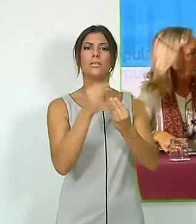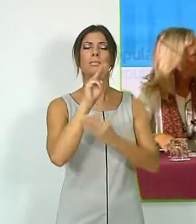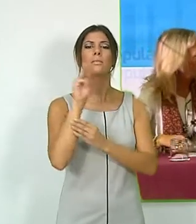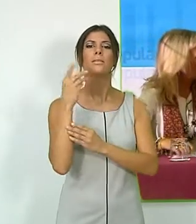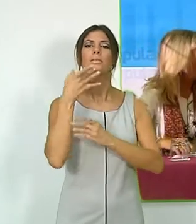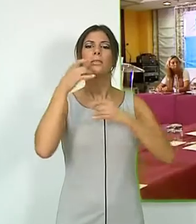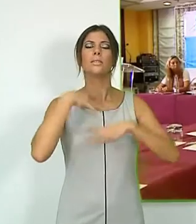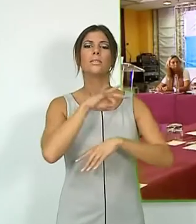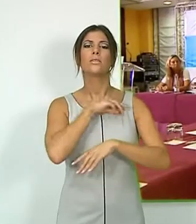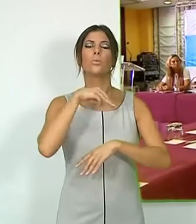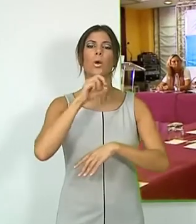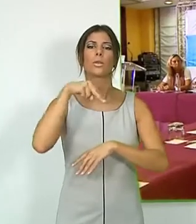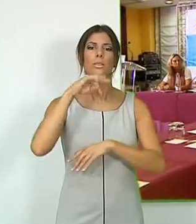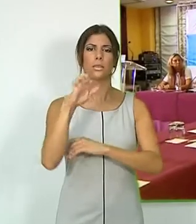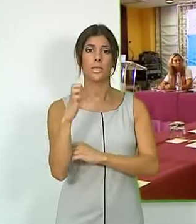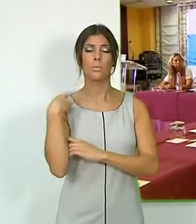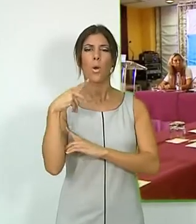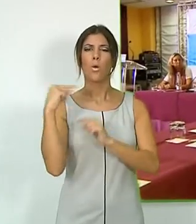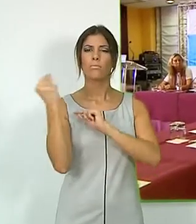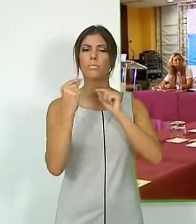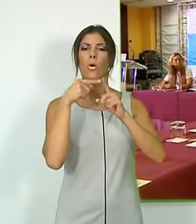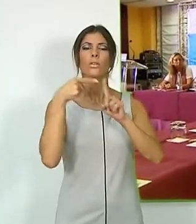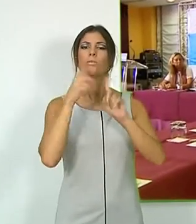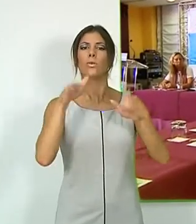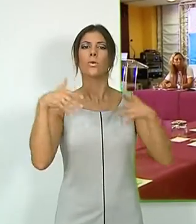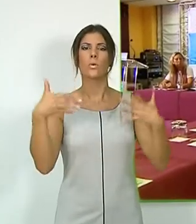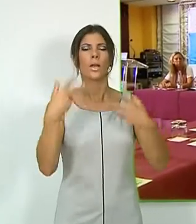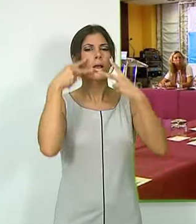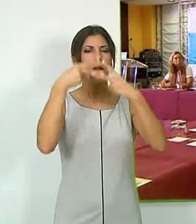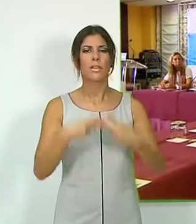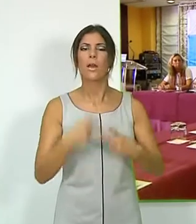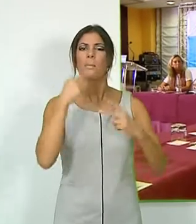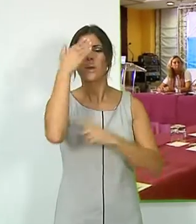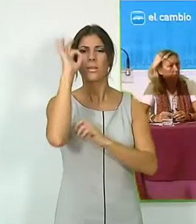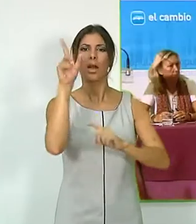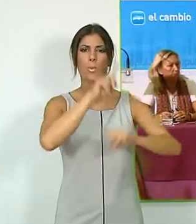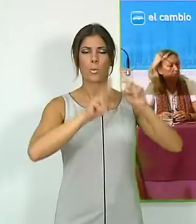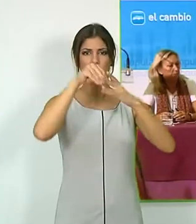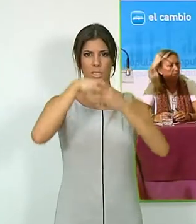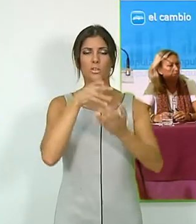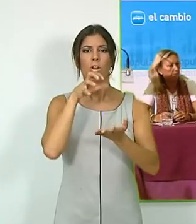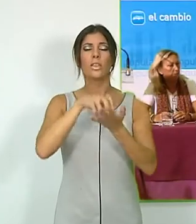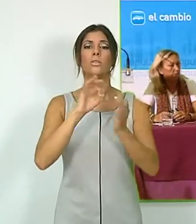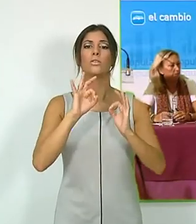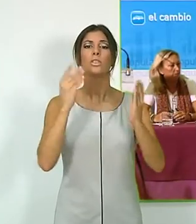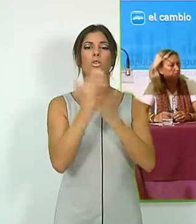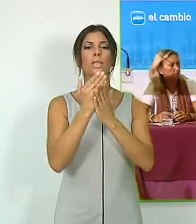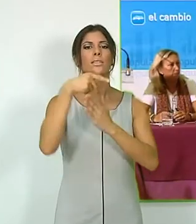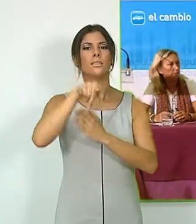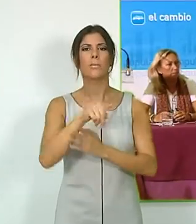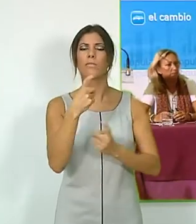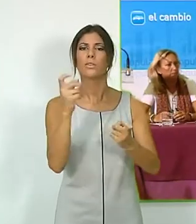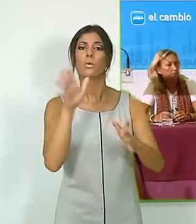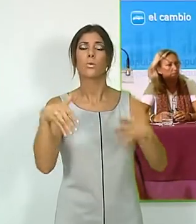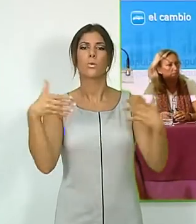parlamentaria popular Carmen Pedemonte. Un foro que tiene como objetivo analizar los principales problemas de los centros escolares y sus